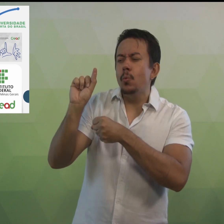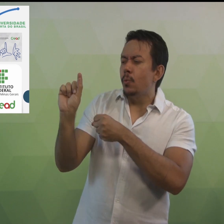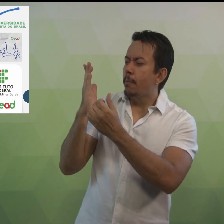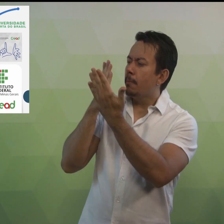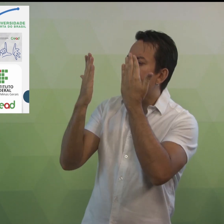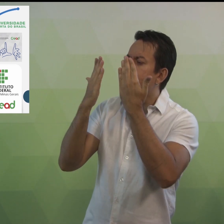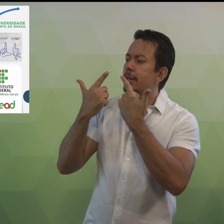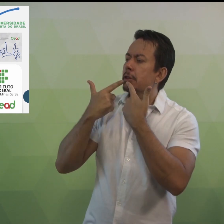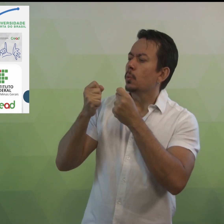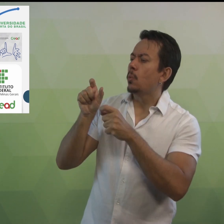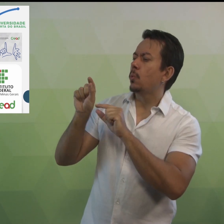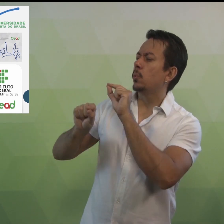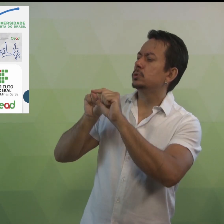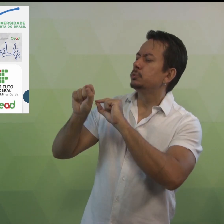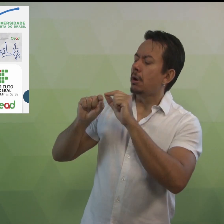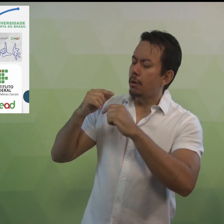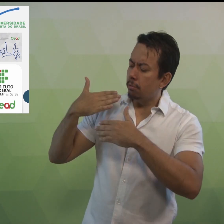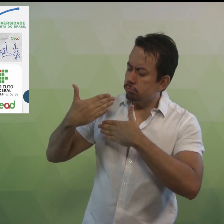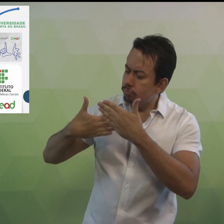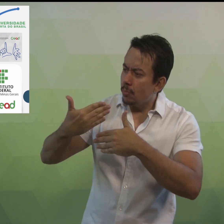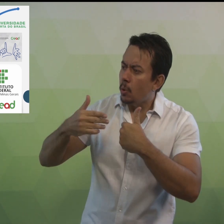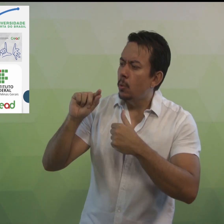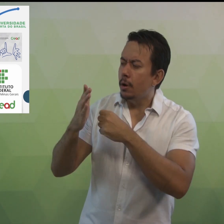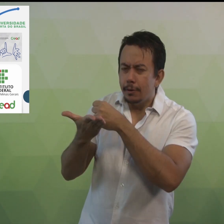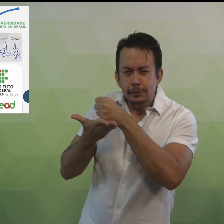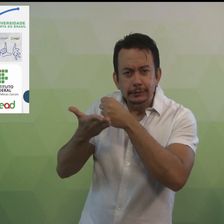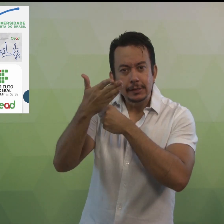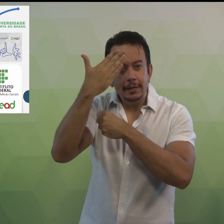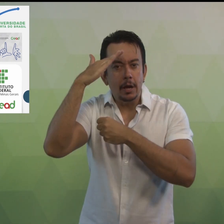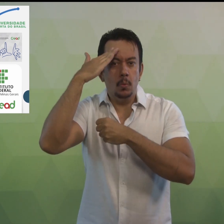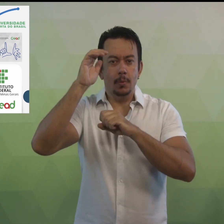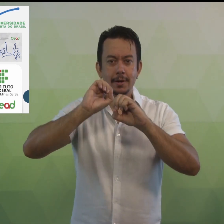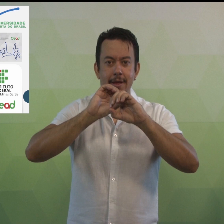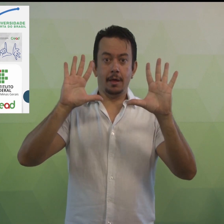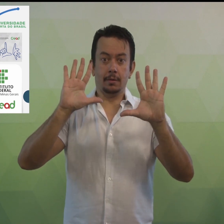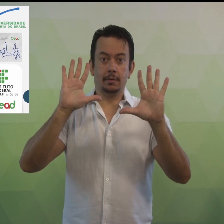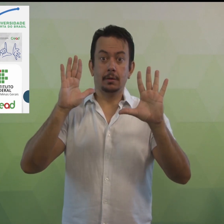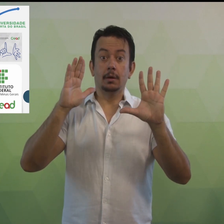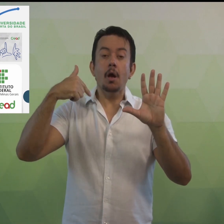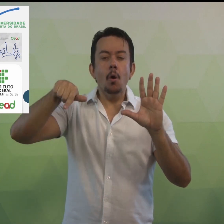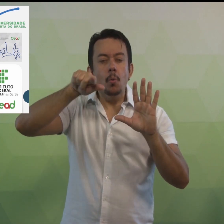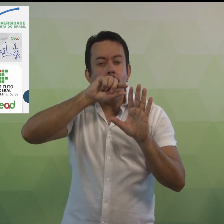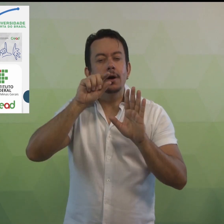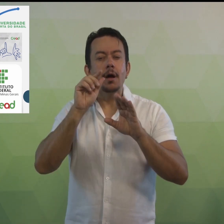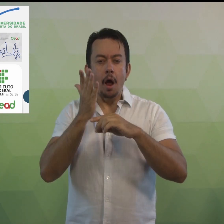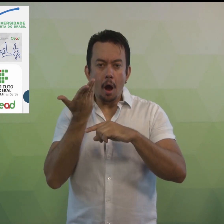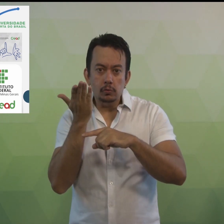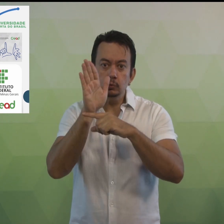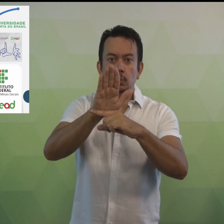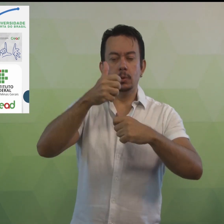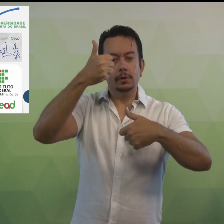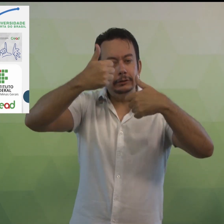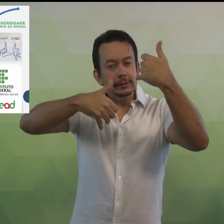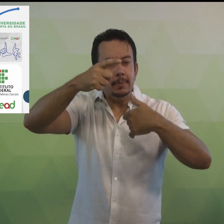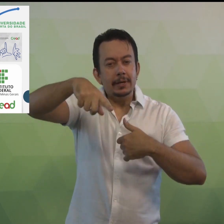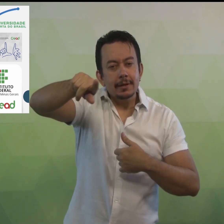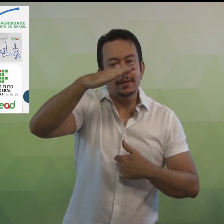básico, tá bom? Sobre o que é a psicolinguística, esse desenvolvimento, para que vocês consigam de forma clara